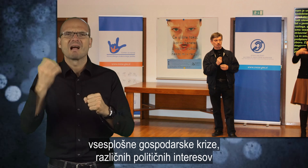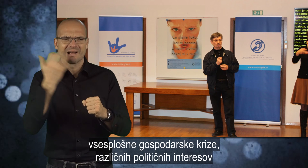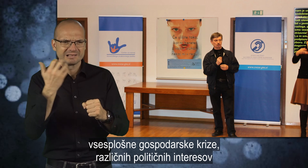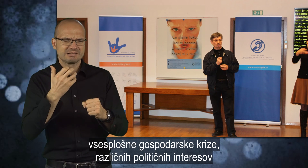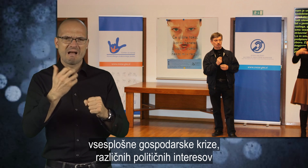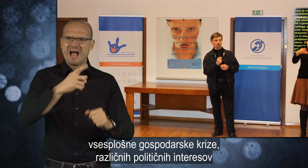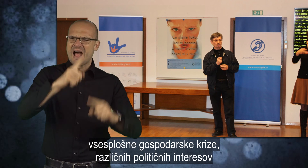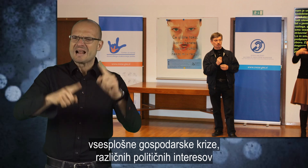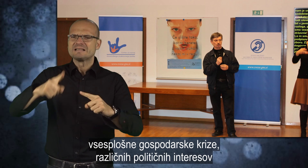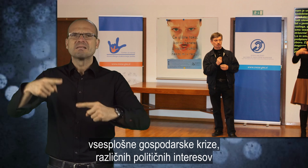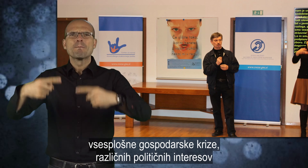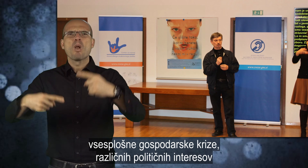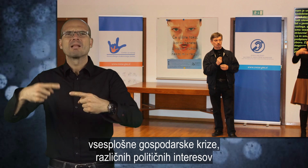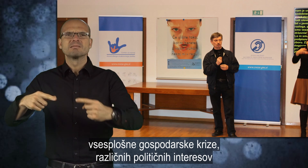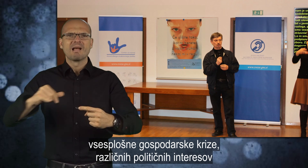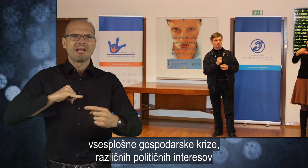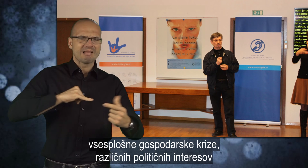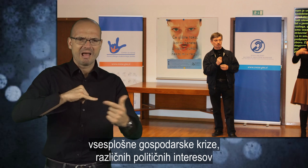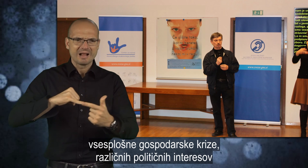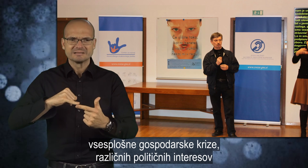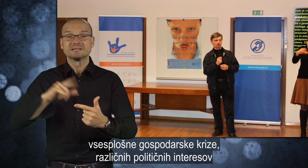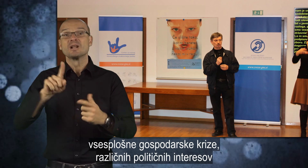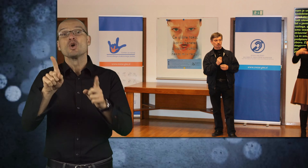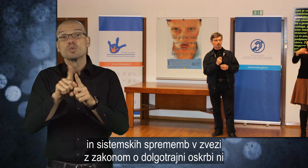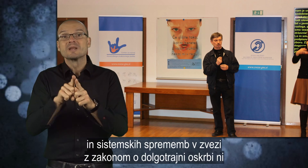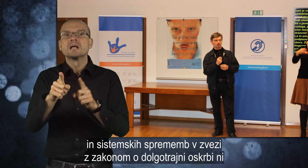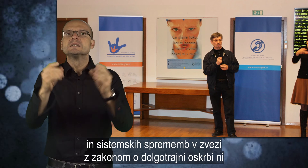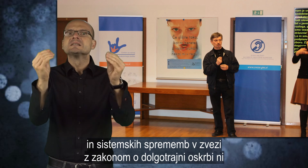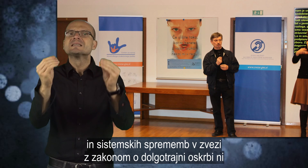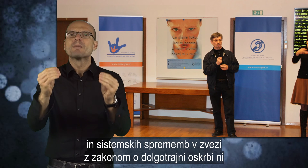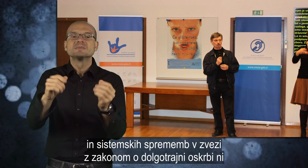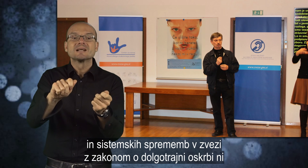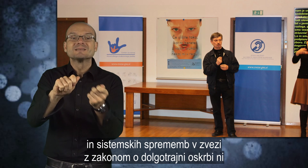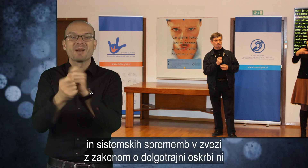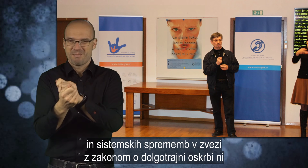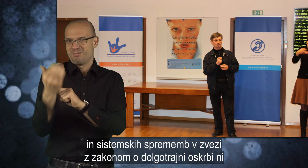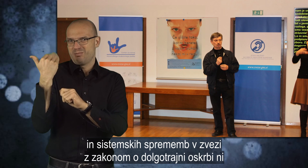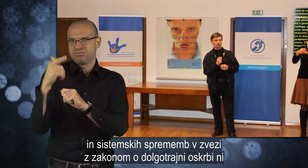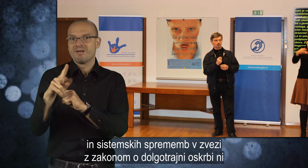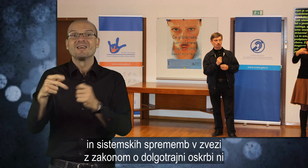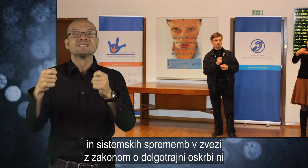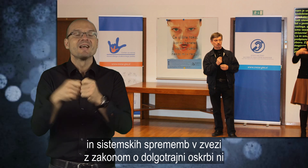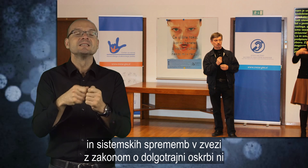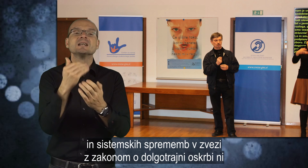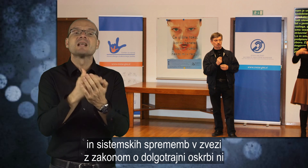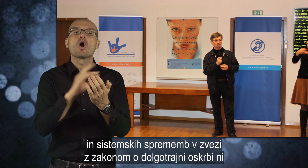različnih političnih interesov in sistemskih sprememb v zvezi z zakonom o dolgotrajni oskrbi